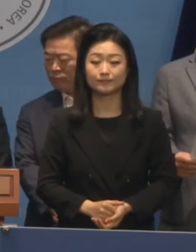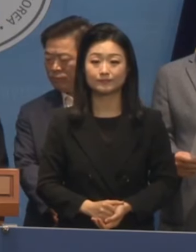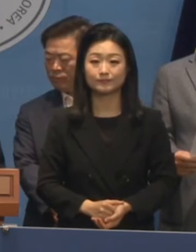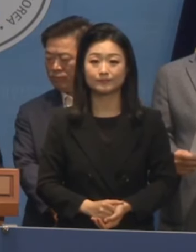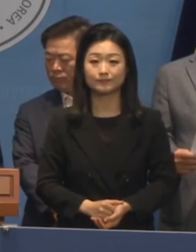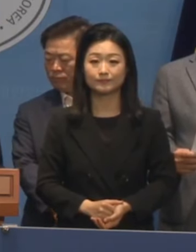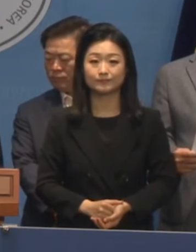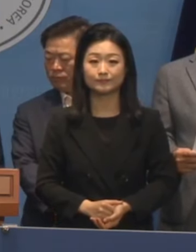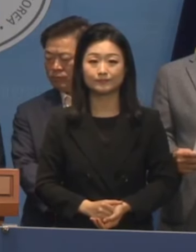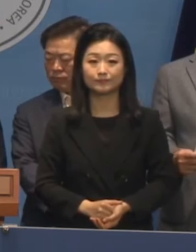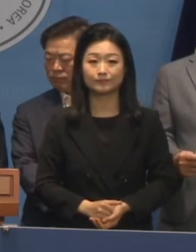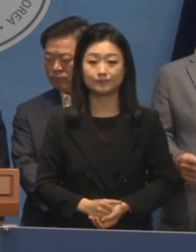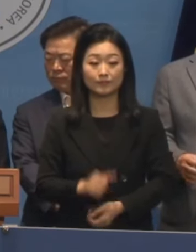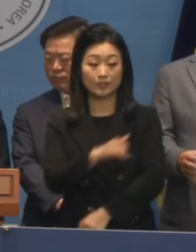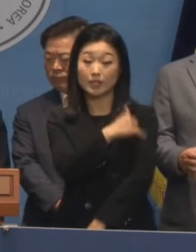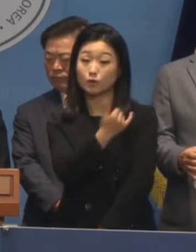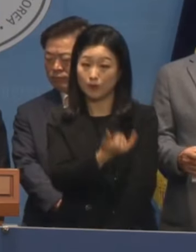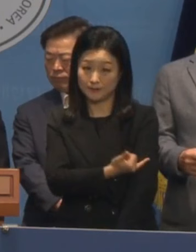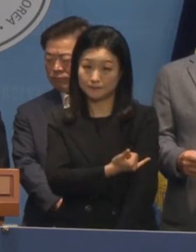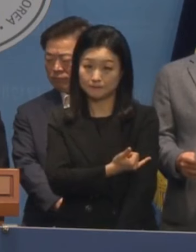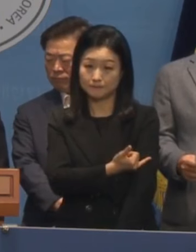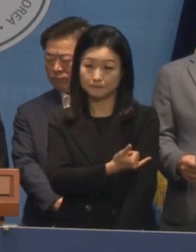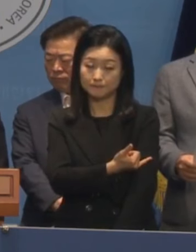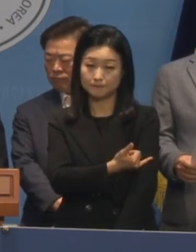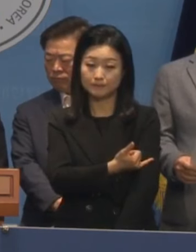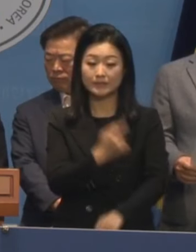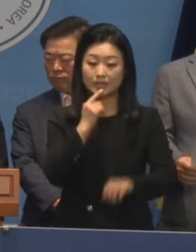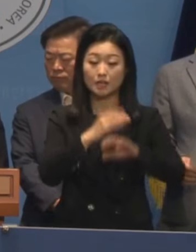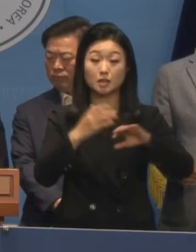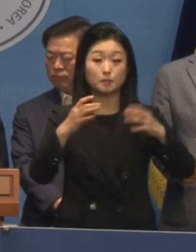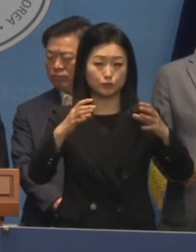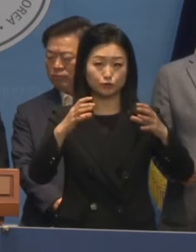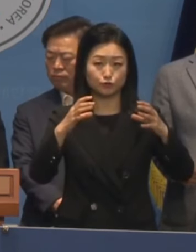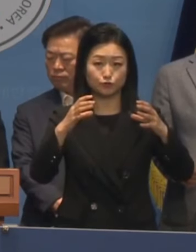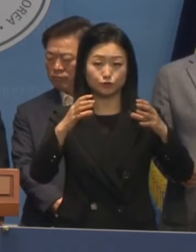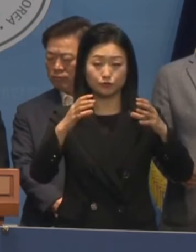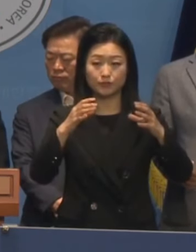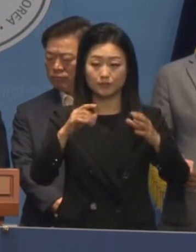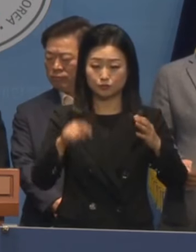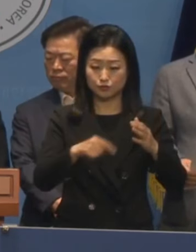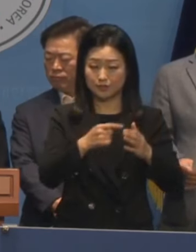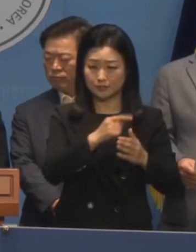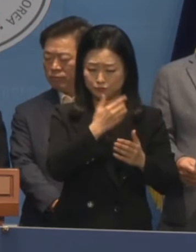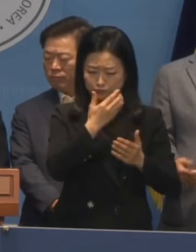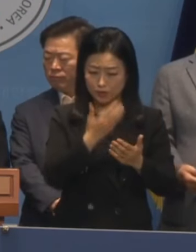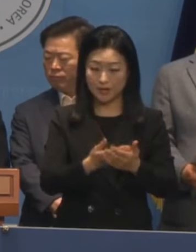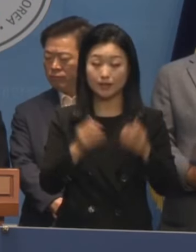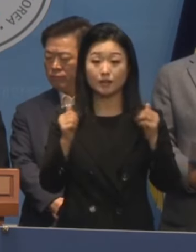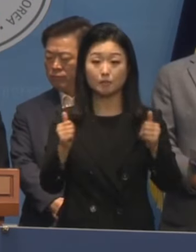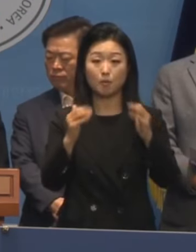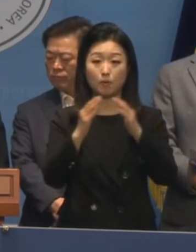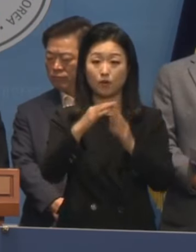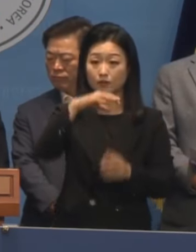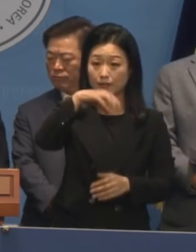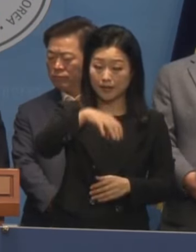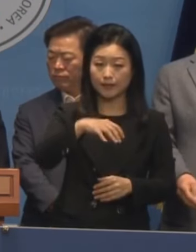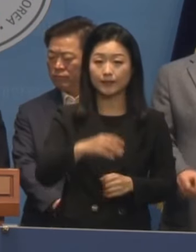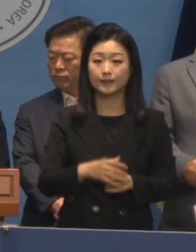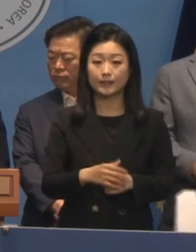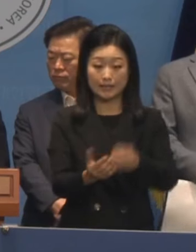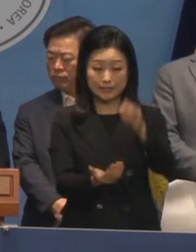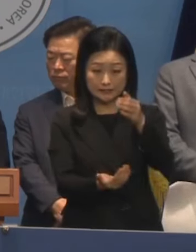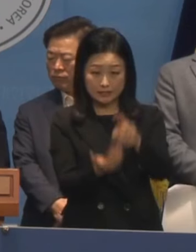있습니다 인권과 민주주의의 최요 보호인 법원에서 사건의